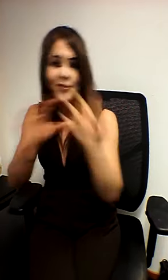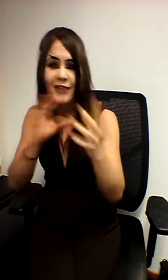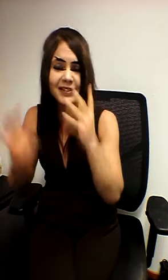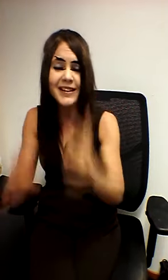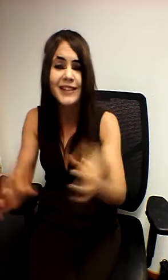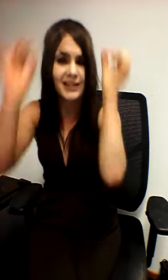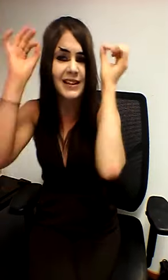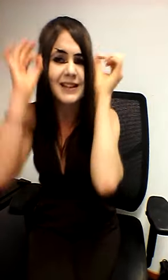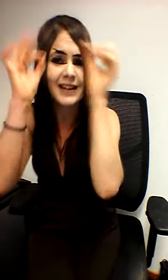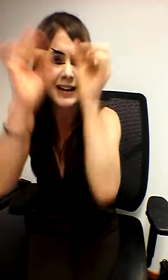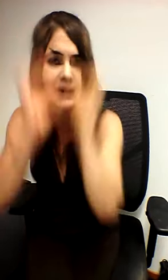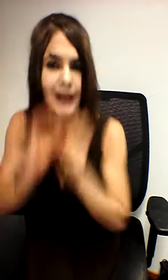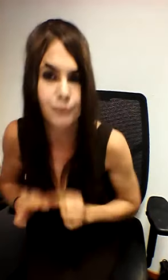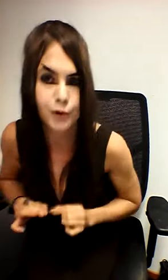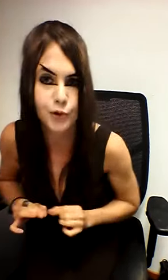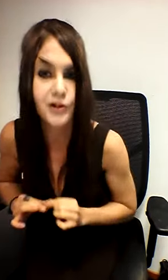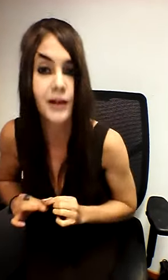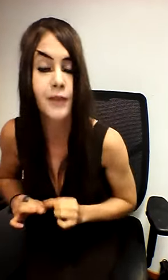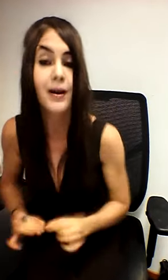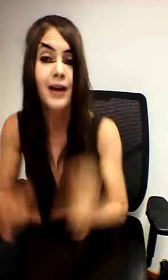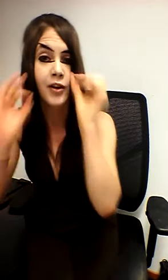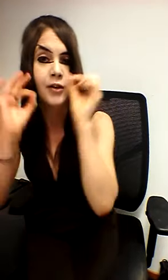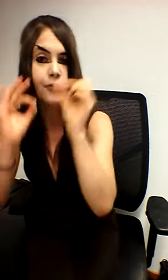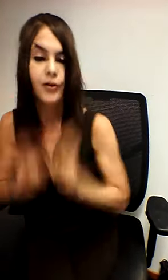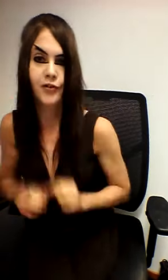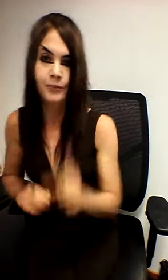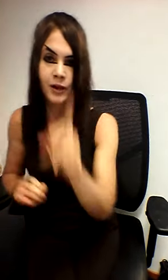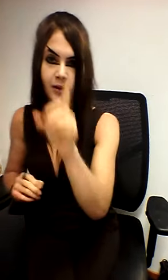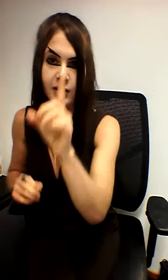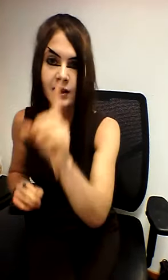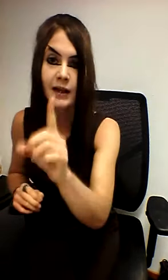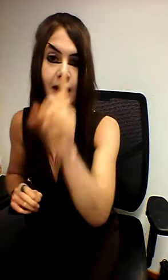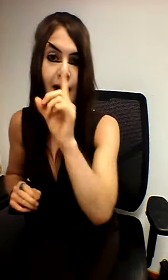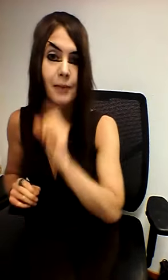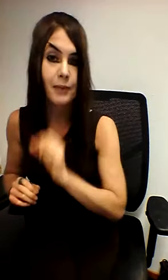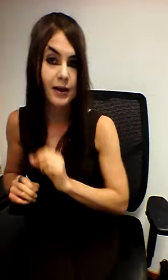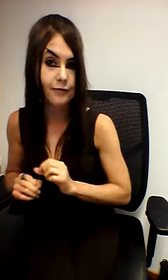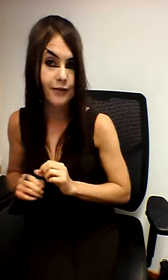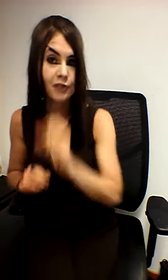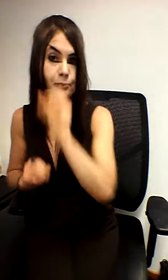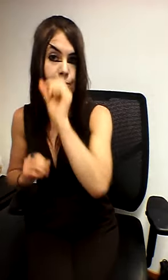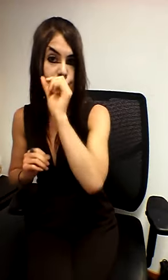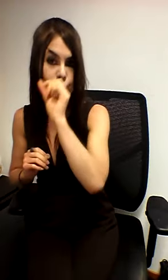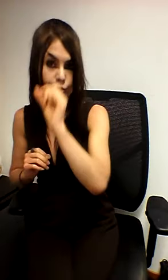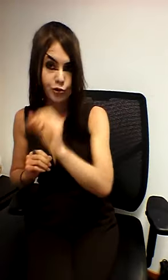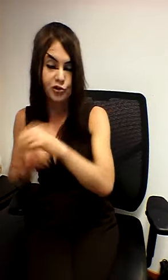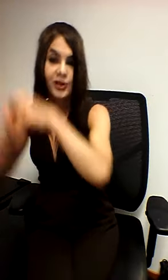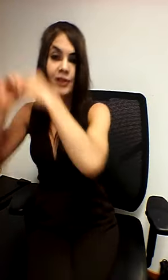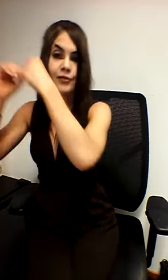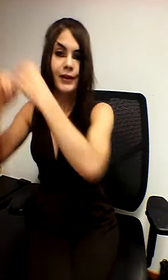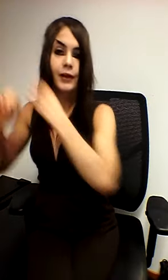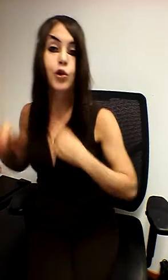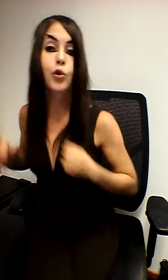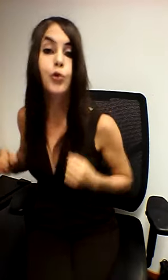garandeert niet dat je lichaam rust ervaart. Want je lichaam ervaart pas rust wanneer het goed